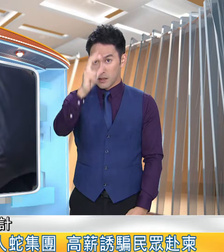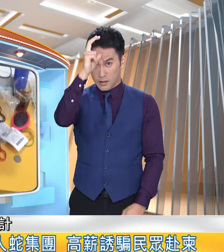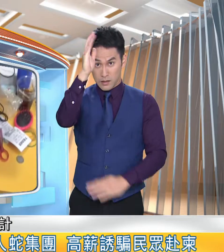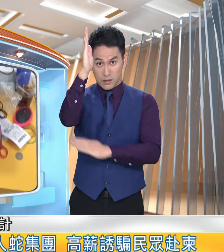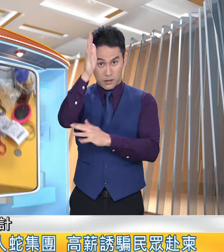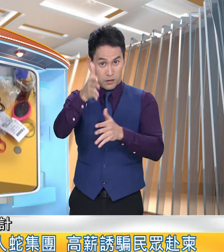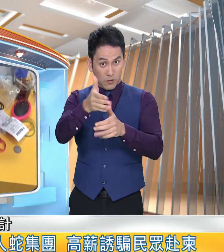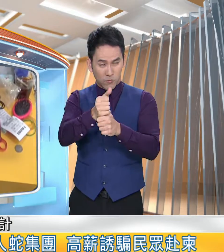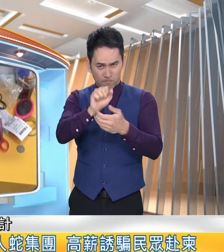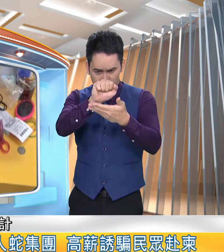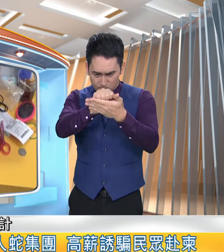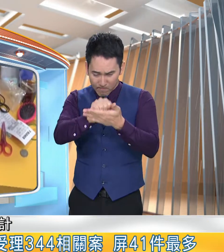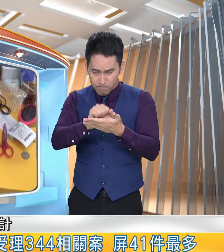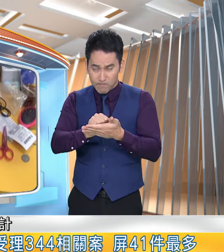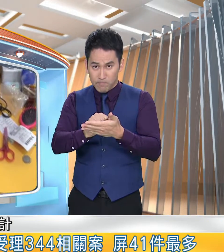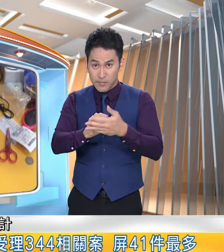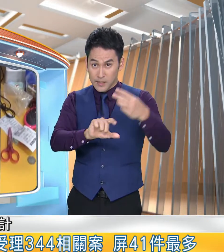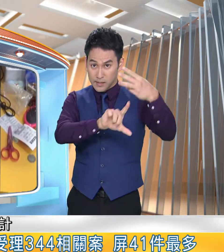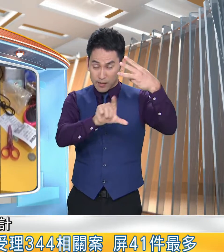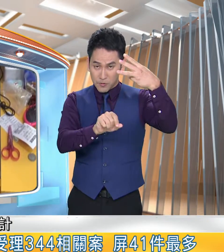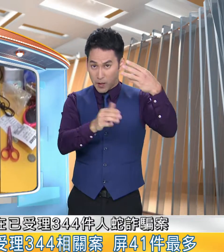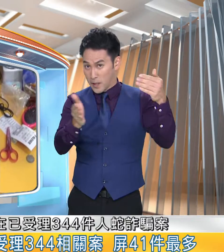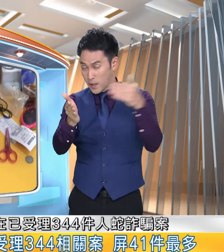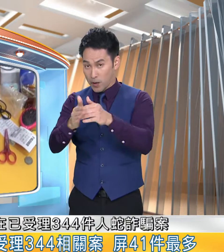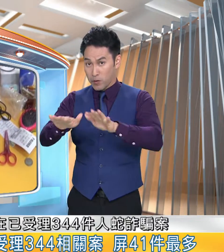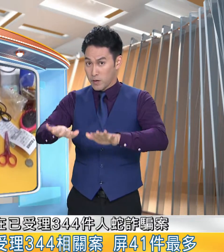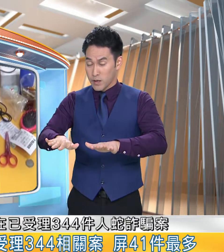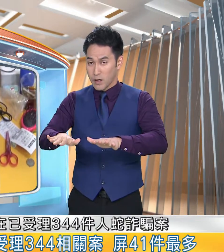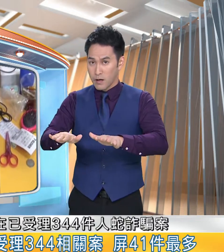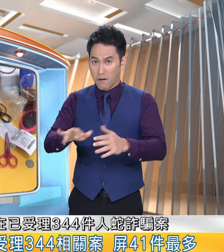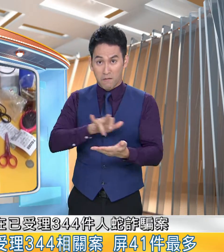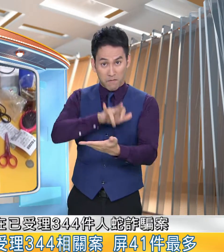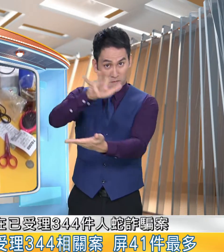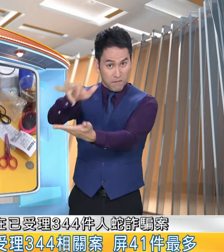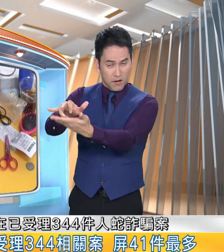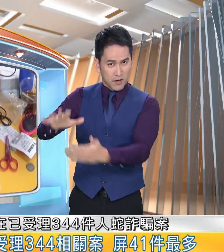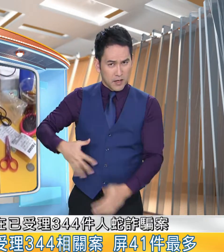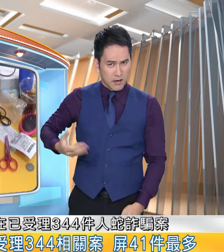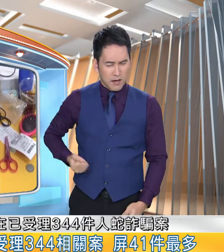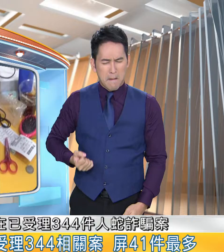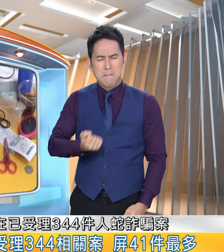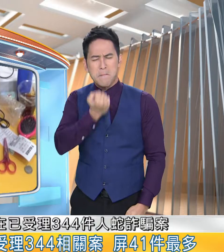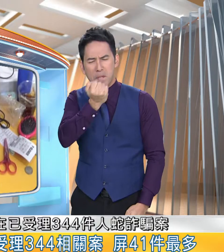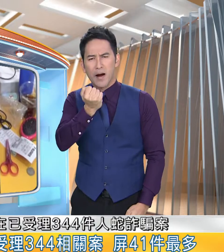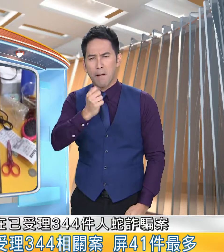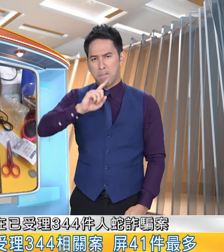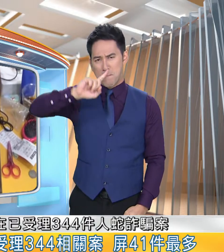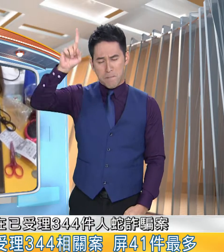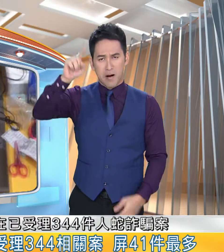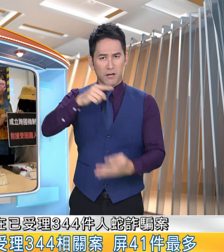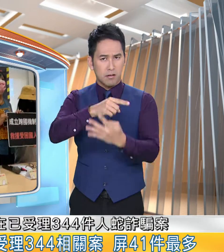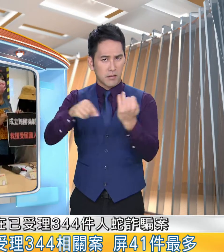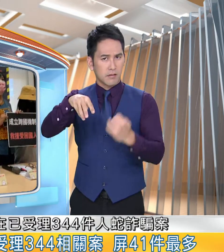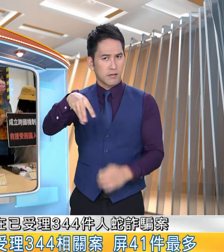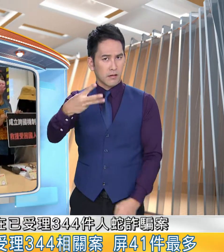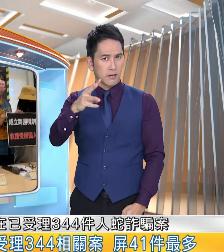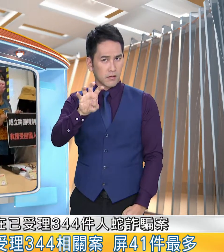据警政署统计，全台3月到现在已经受理了344件人蛇诈骗